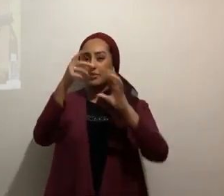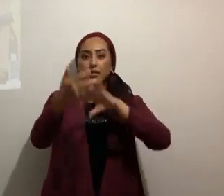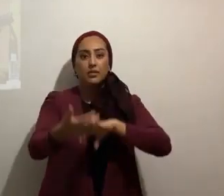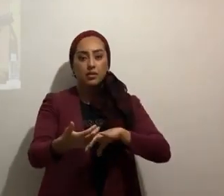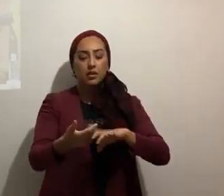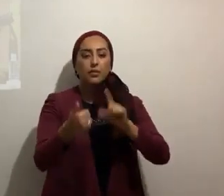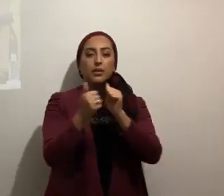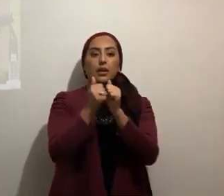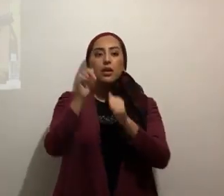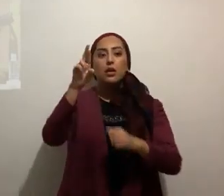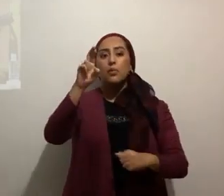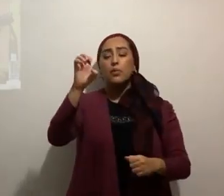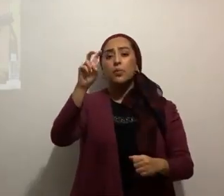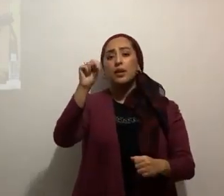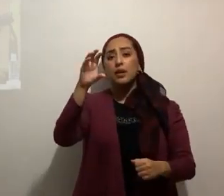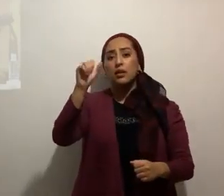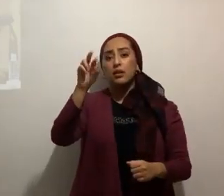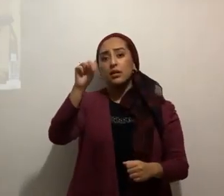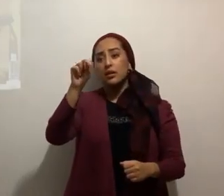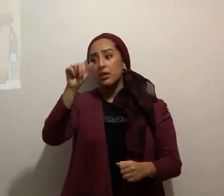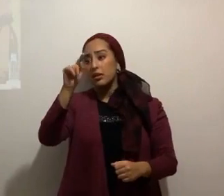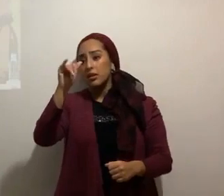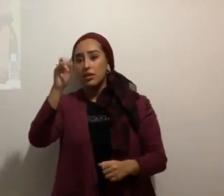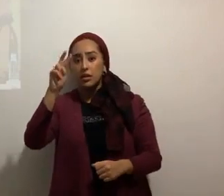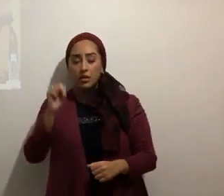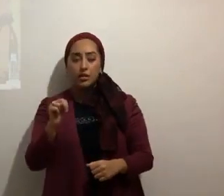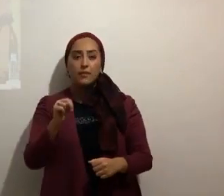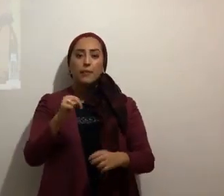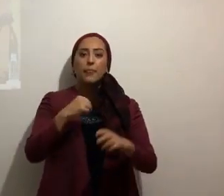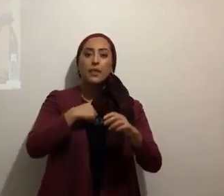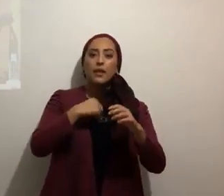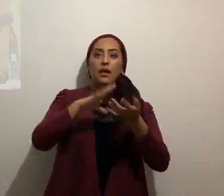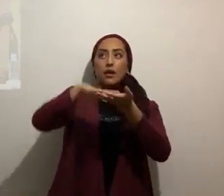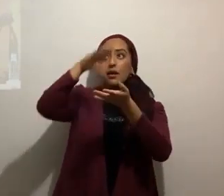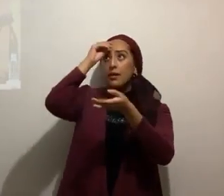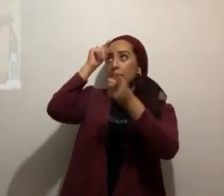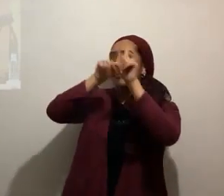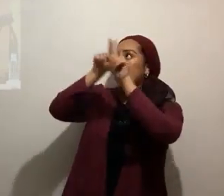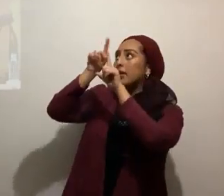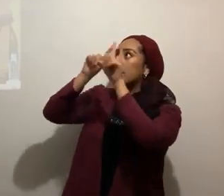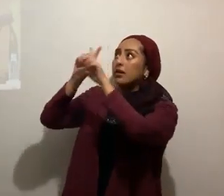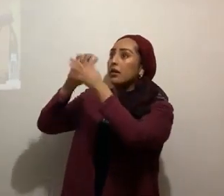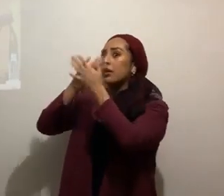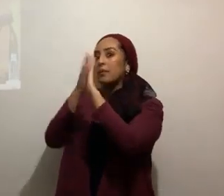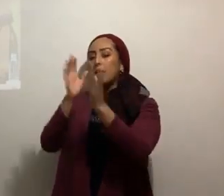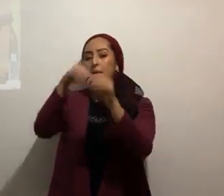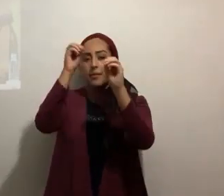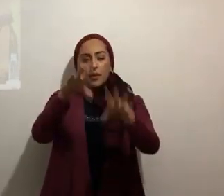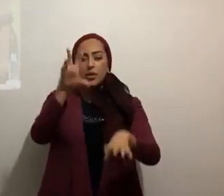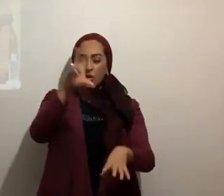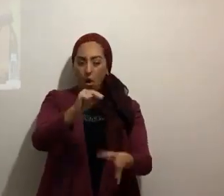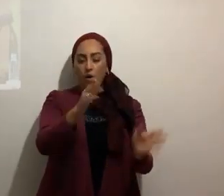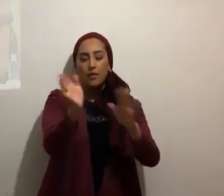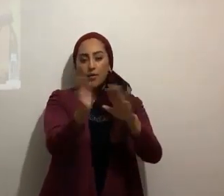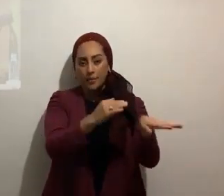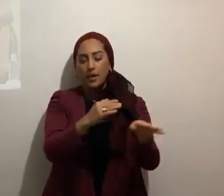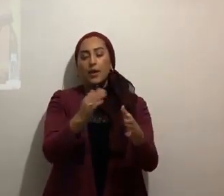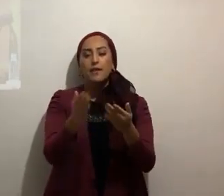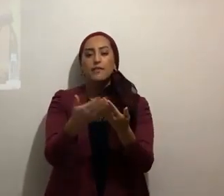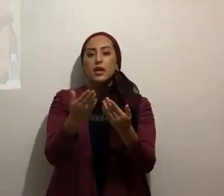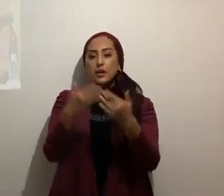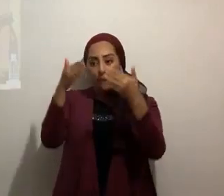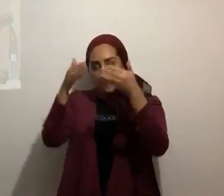si hay que adivinar con las estrellas y todo eso y acaba siendo un brujo o un mago. No, mejor un santo y nos vemos en el